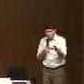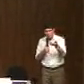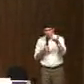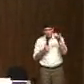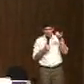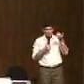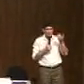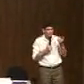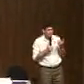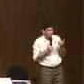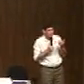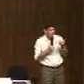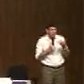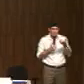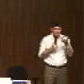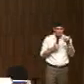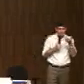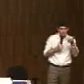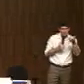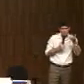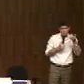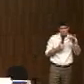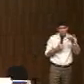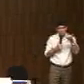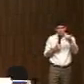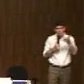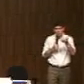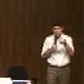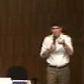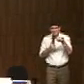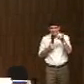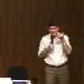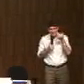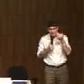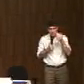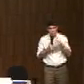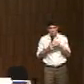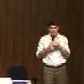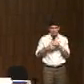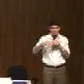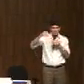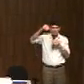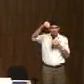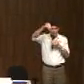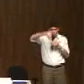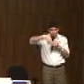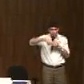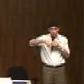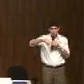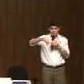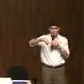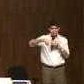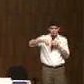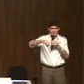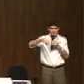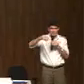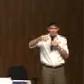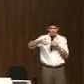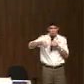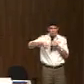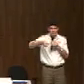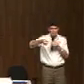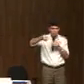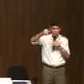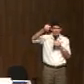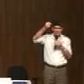têm, porventura, restos a receber do ano de 2013, ou seja, agora foi concedido o RSC, mas